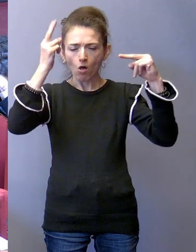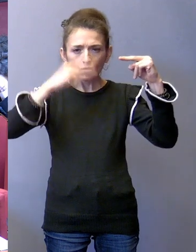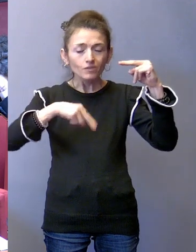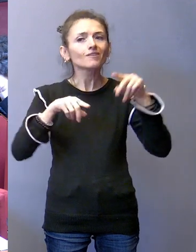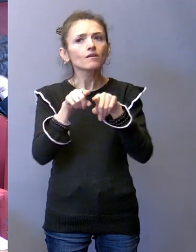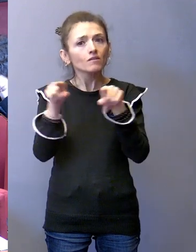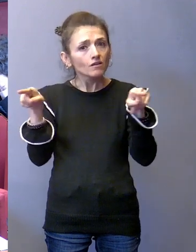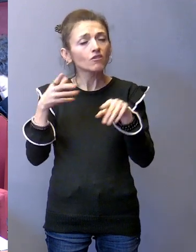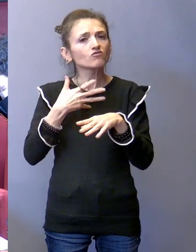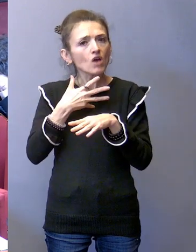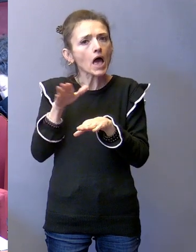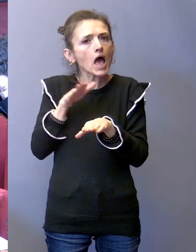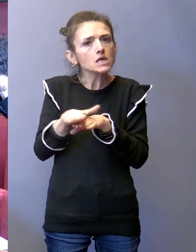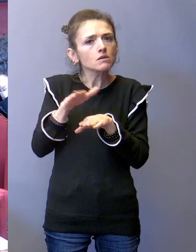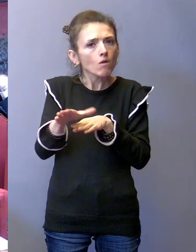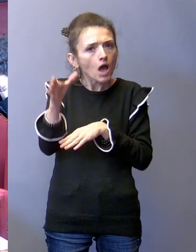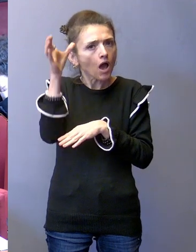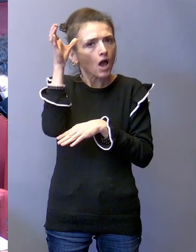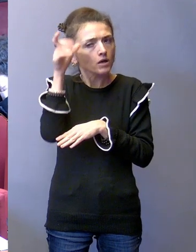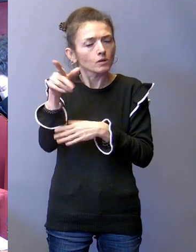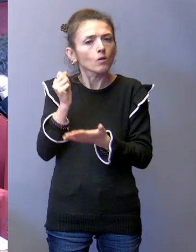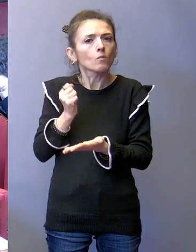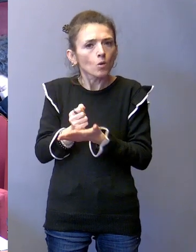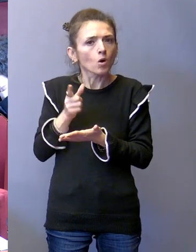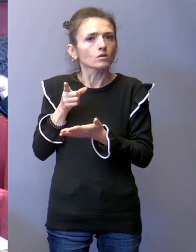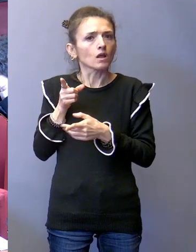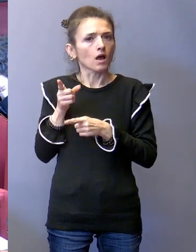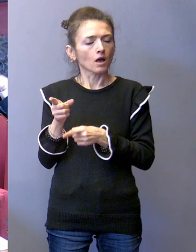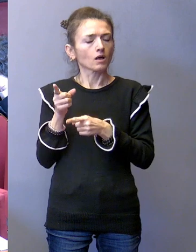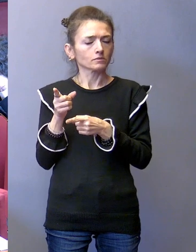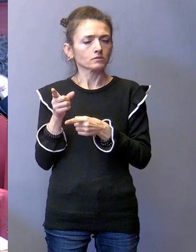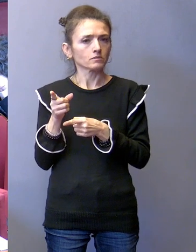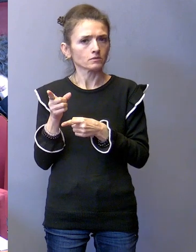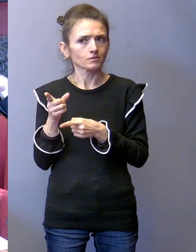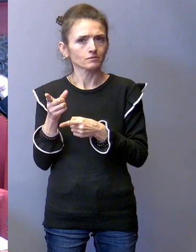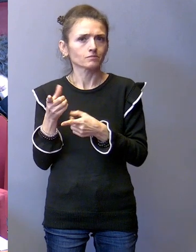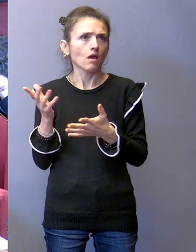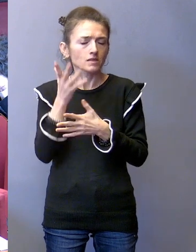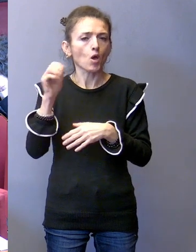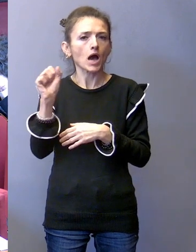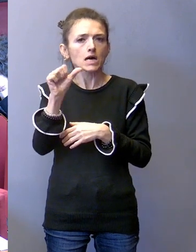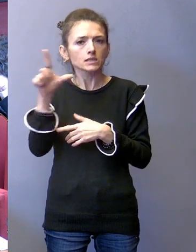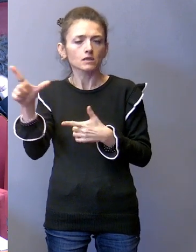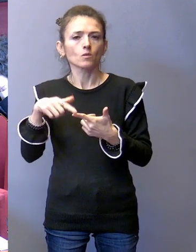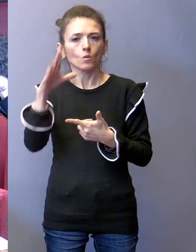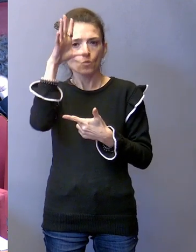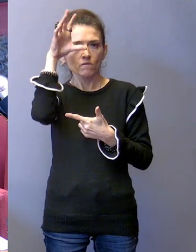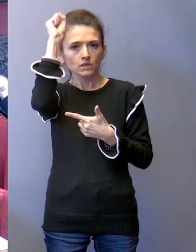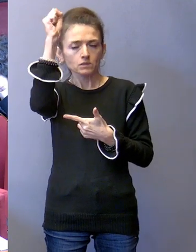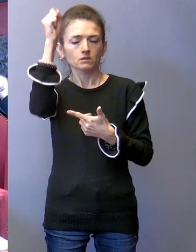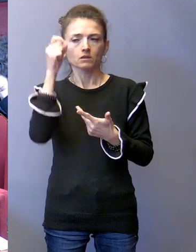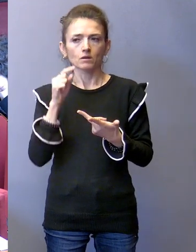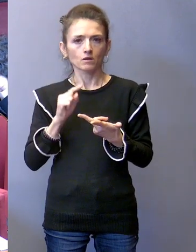esperti importanti che rappresentano realtà importanti sanitari come la ASL l'università